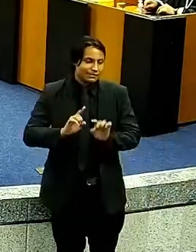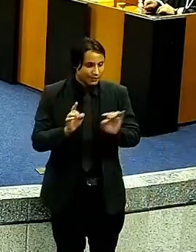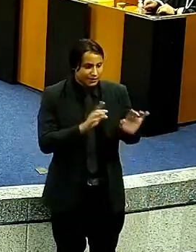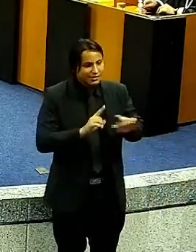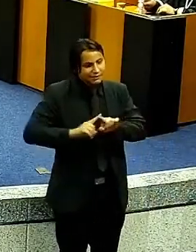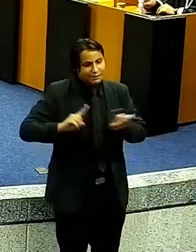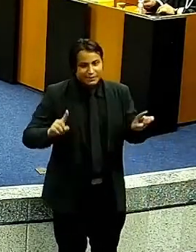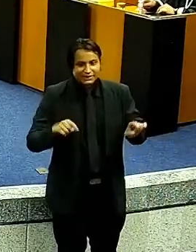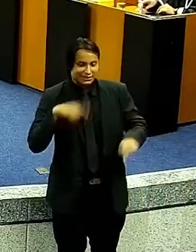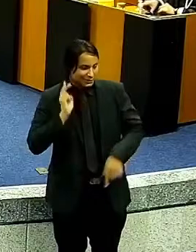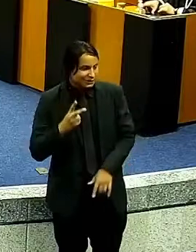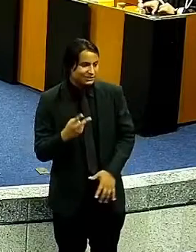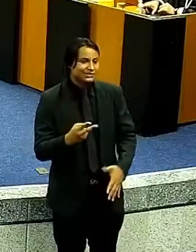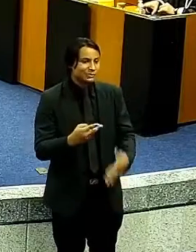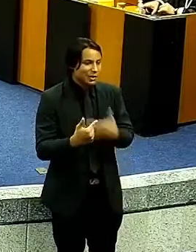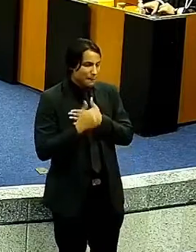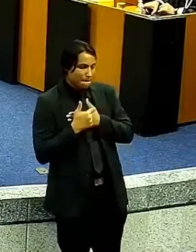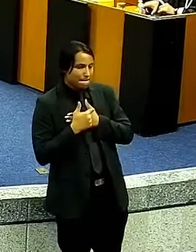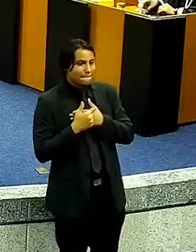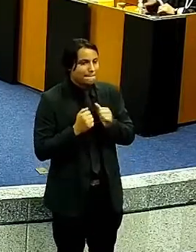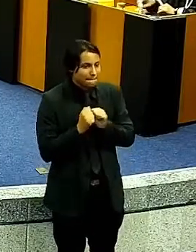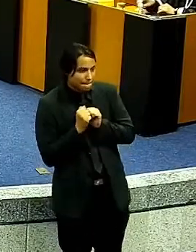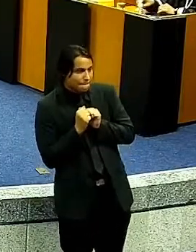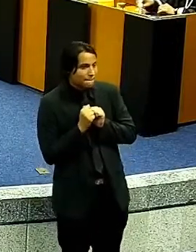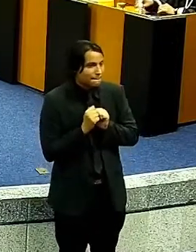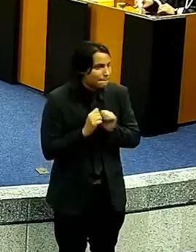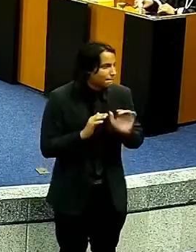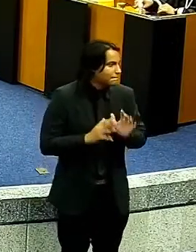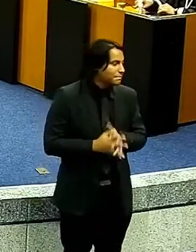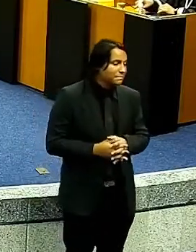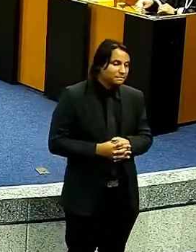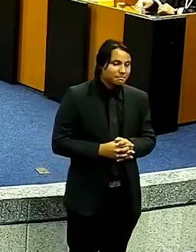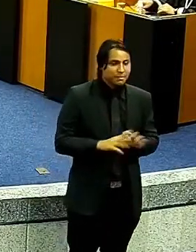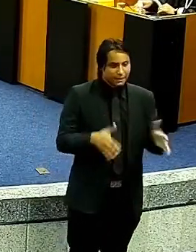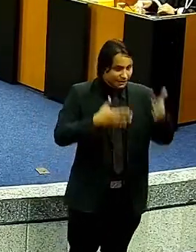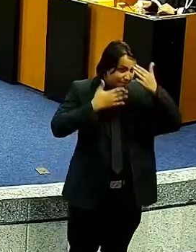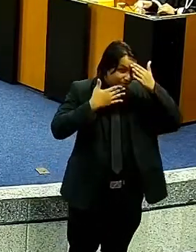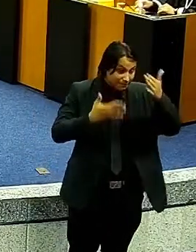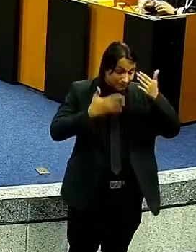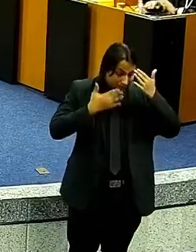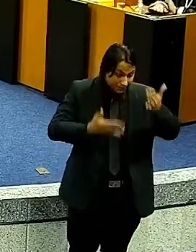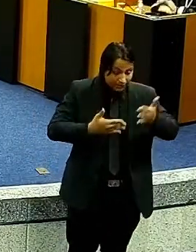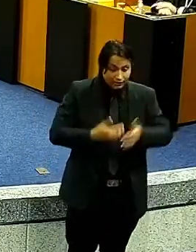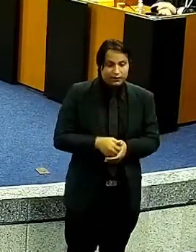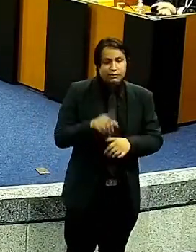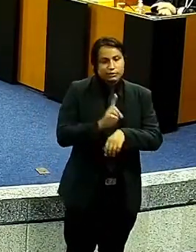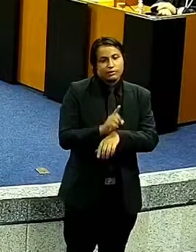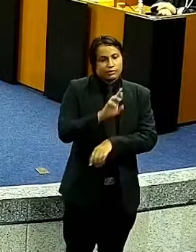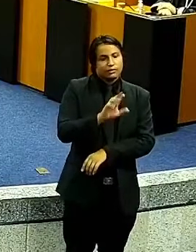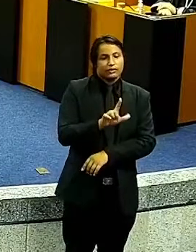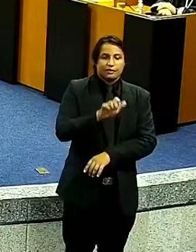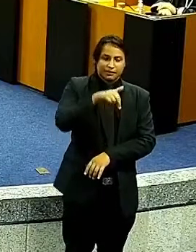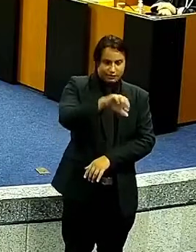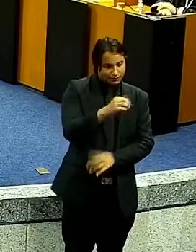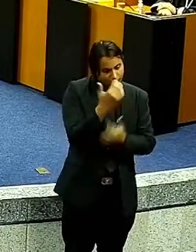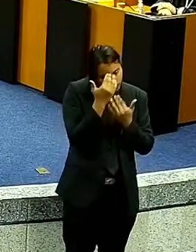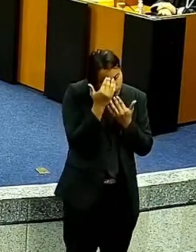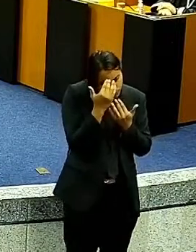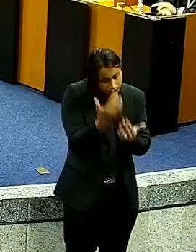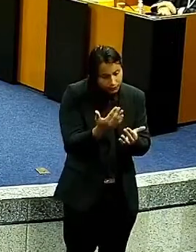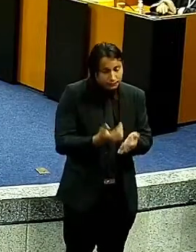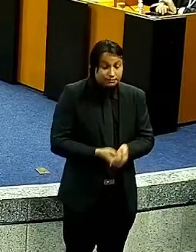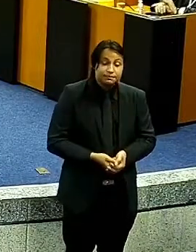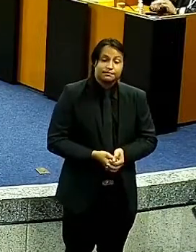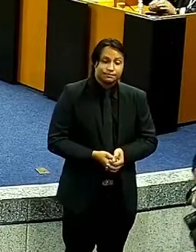então é né certo pois éo Obrigado também por sua presença Dr Lino Muito